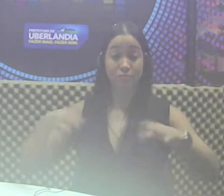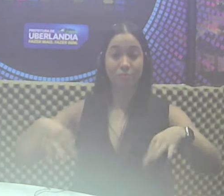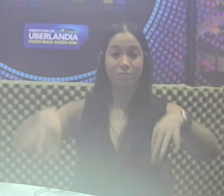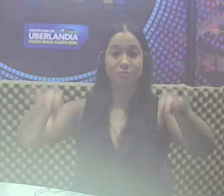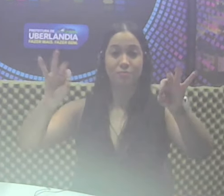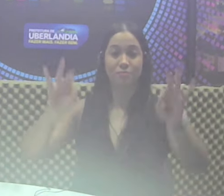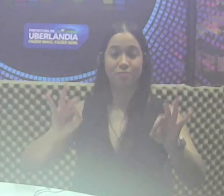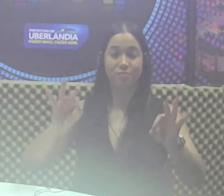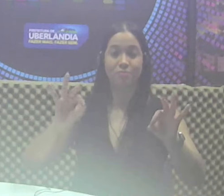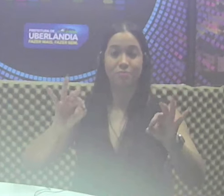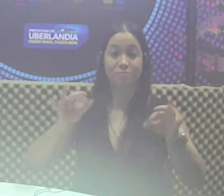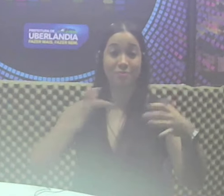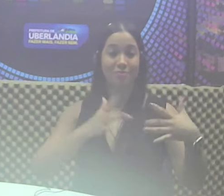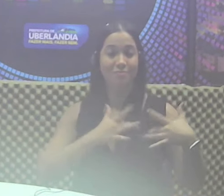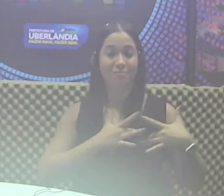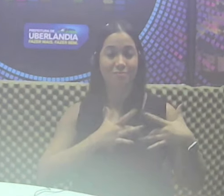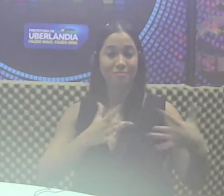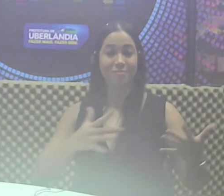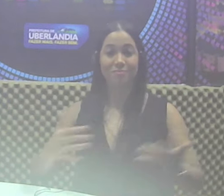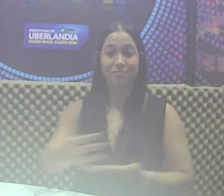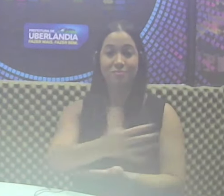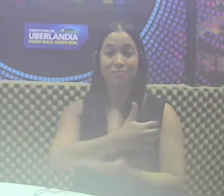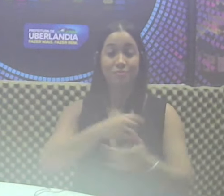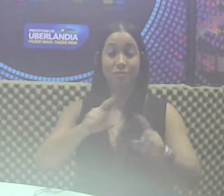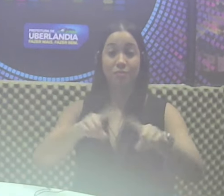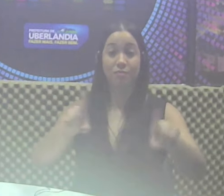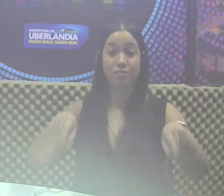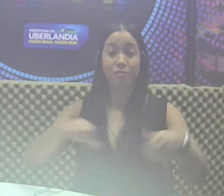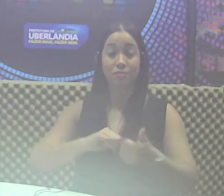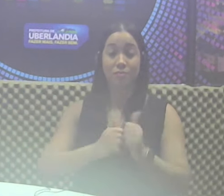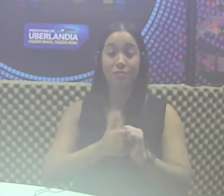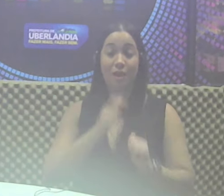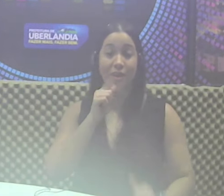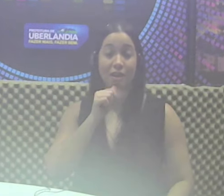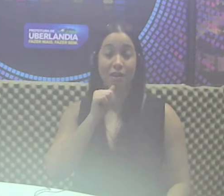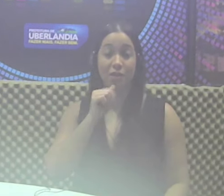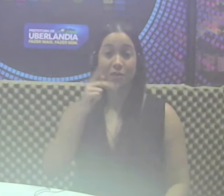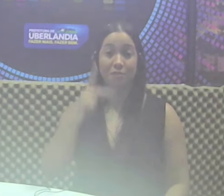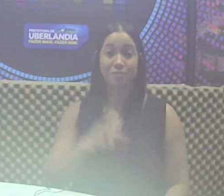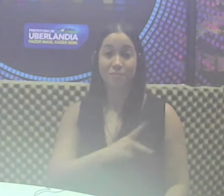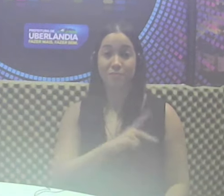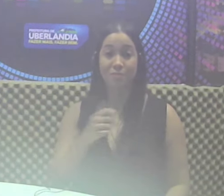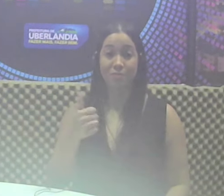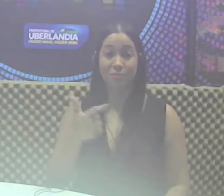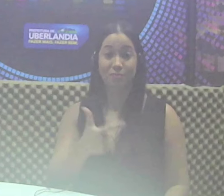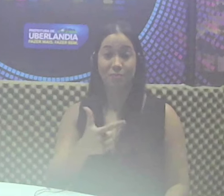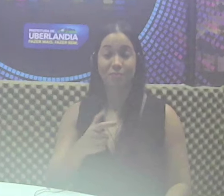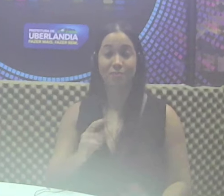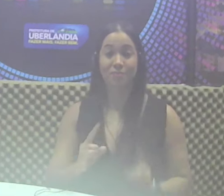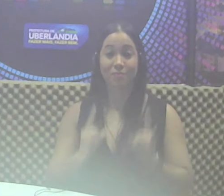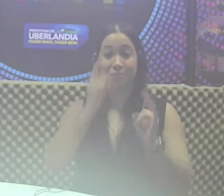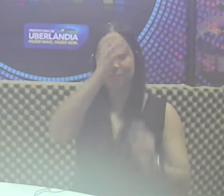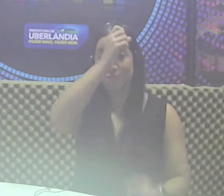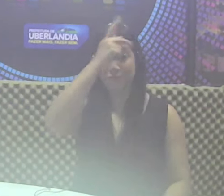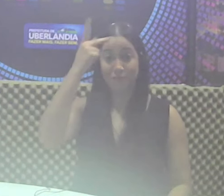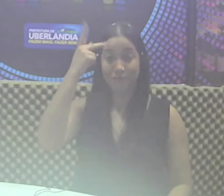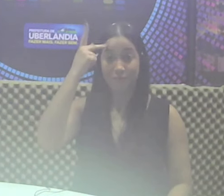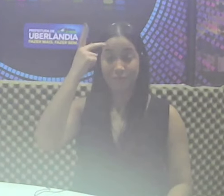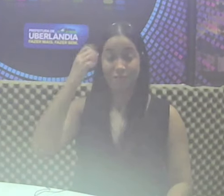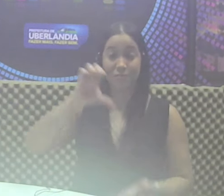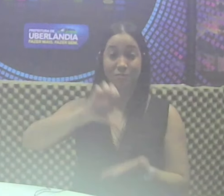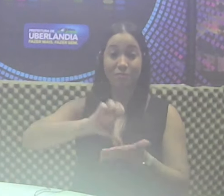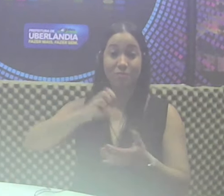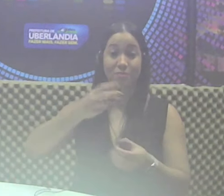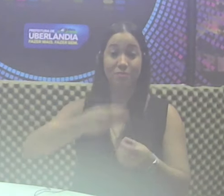As doações serão recebidas na quadra Lagoinha, localizada na Rua Pio 12, na Prefeitura de Uberlândia e no Centro Municipal